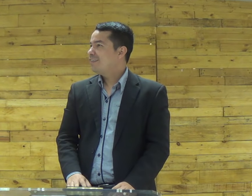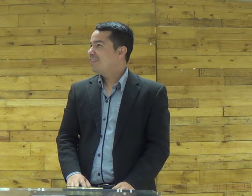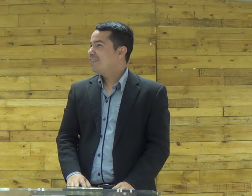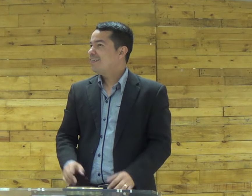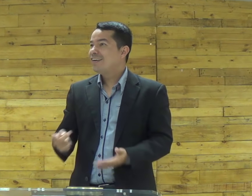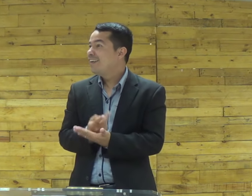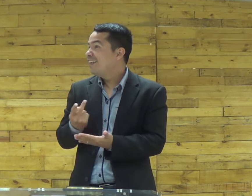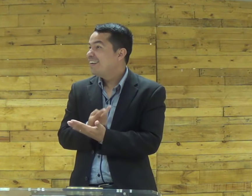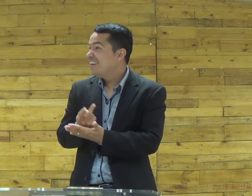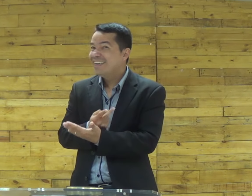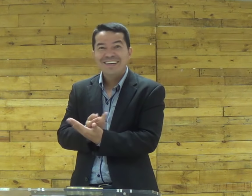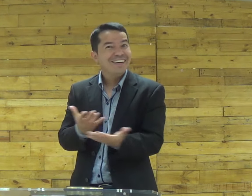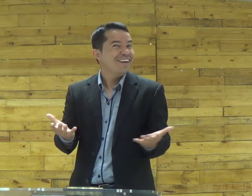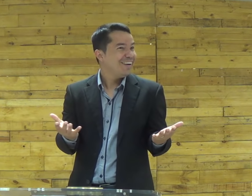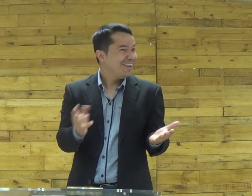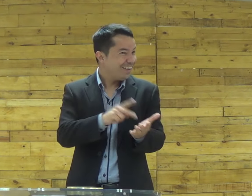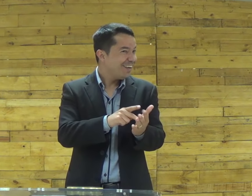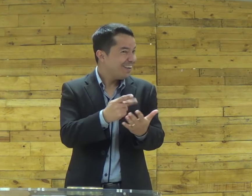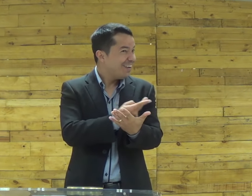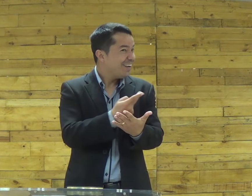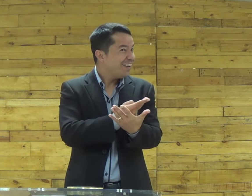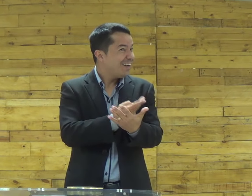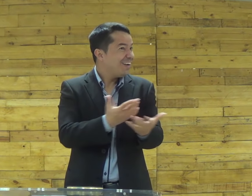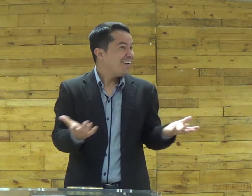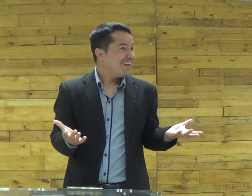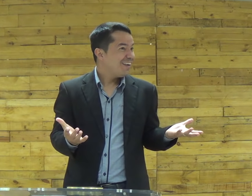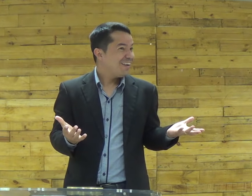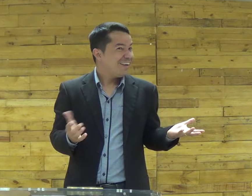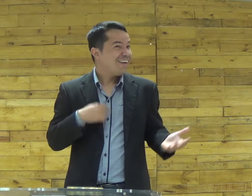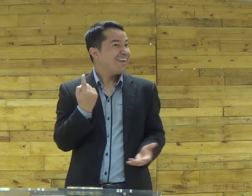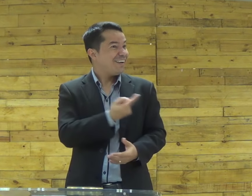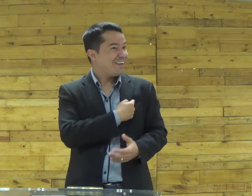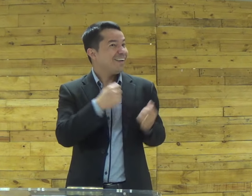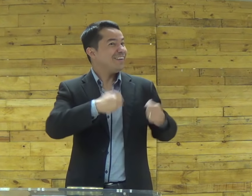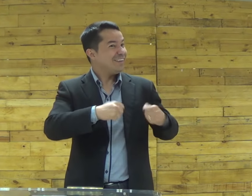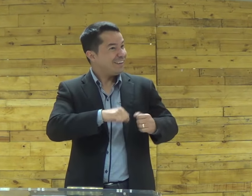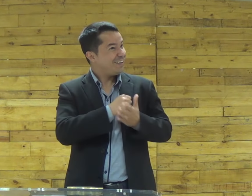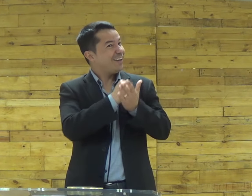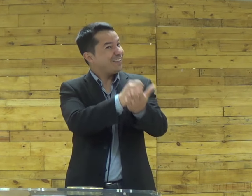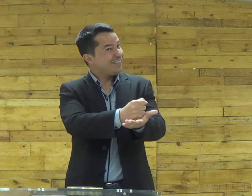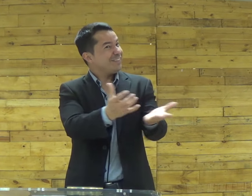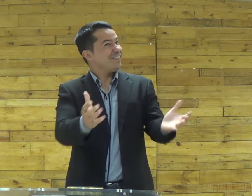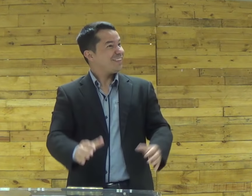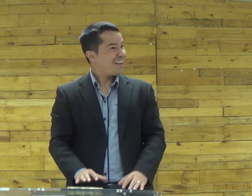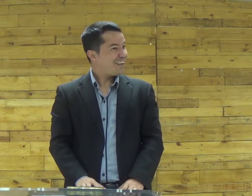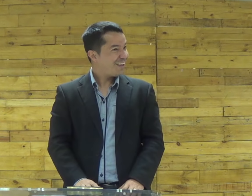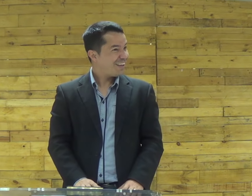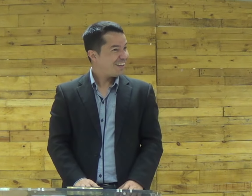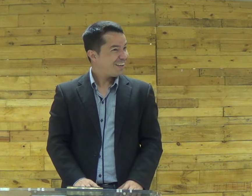mesmo? Quê? Tá errado? Como assim tá errado?